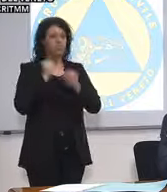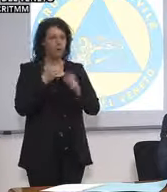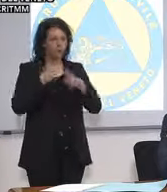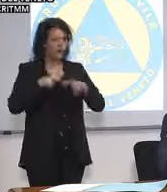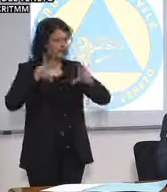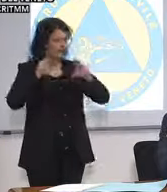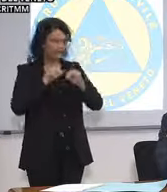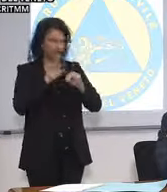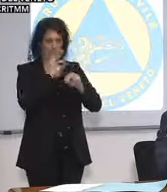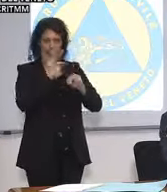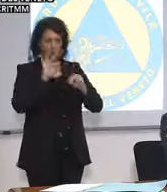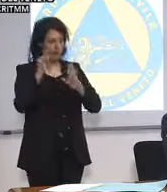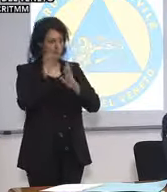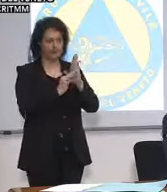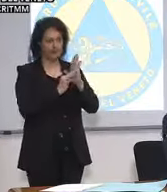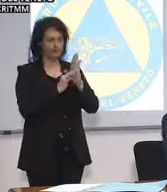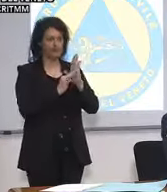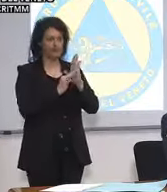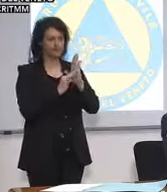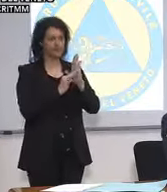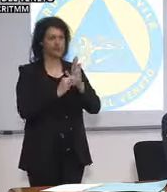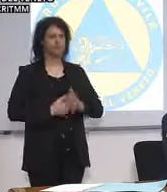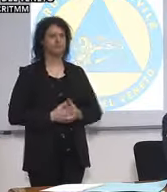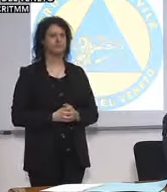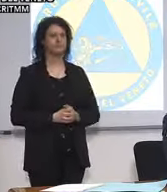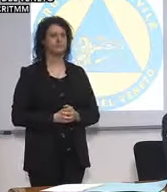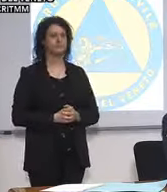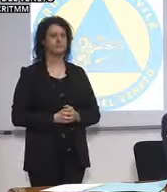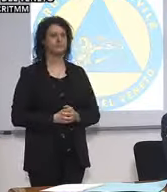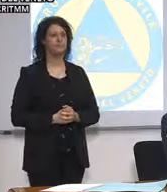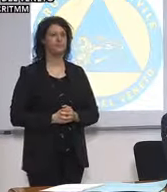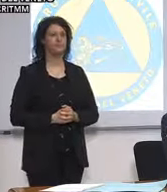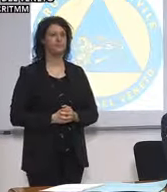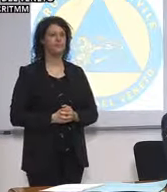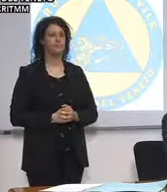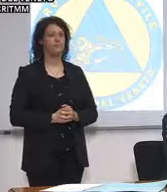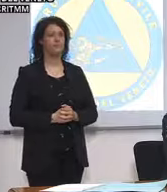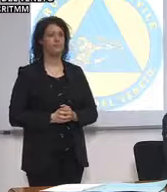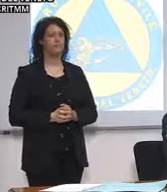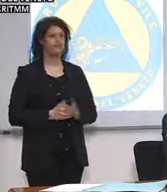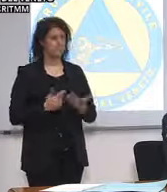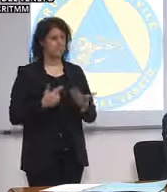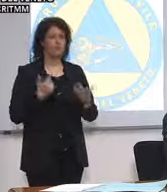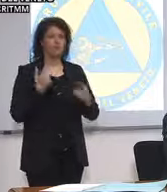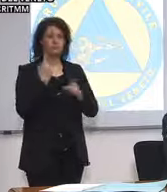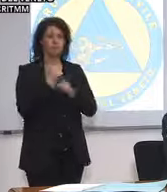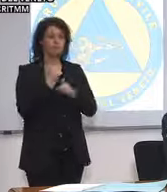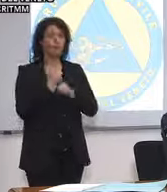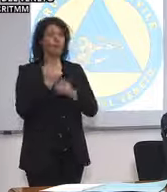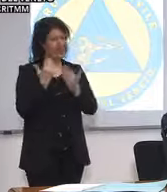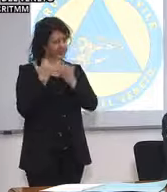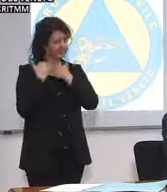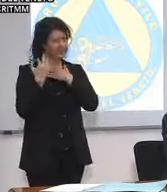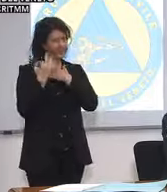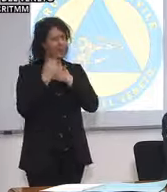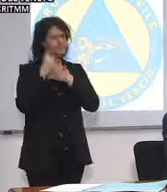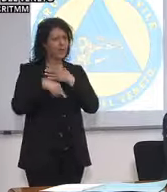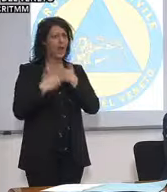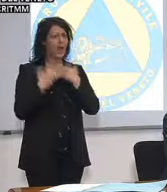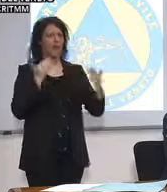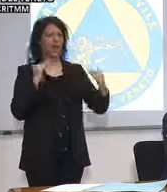dato. Penso che sia fondamentale pensare che ci debba essere anche equità oltre che responsabilità. L'equità vuol dire,